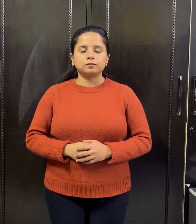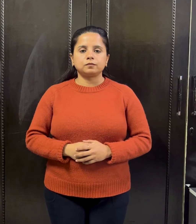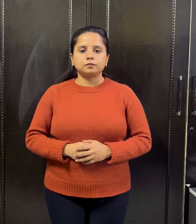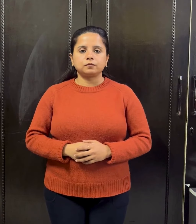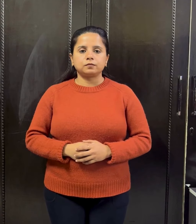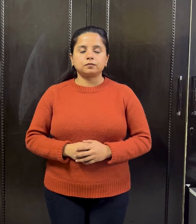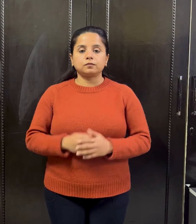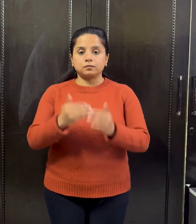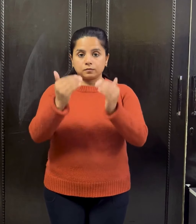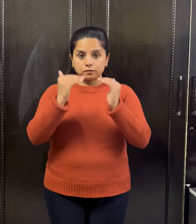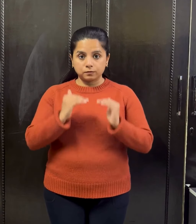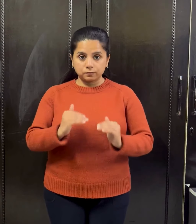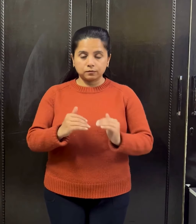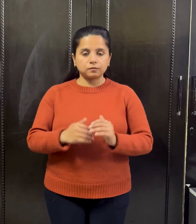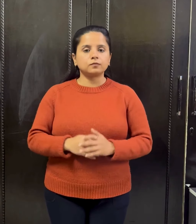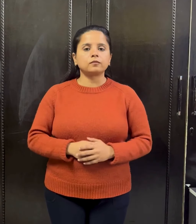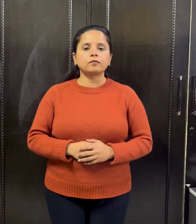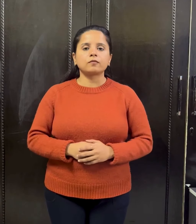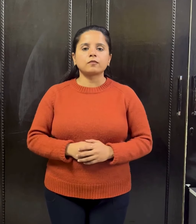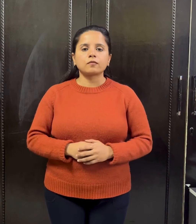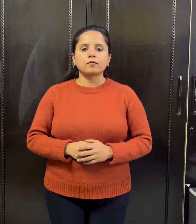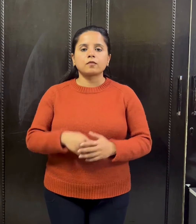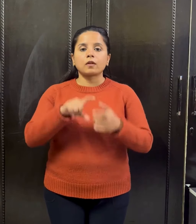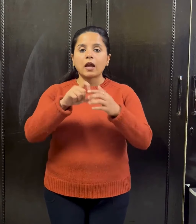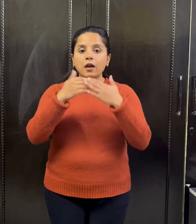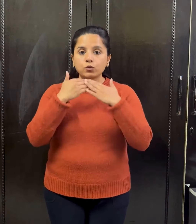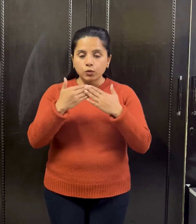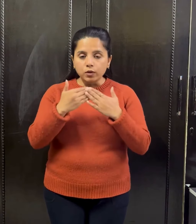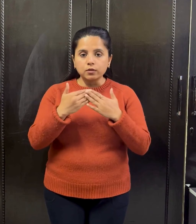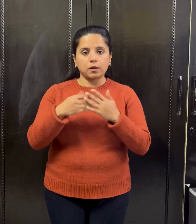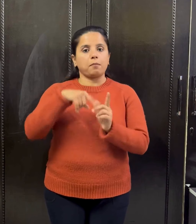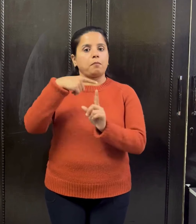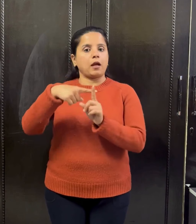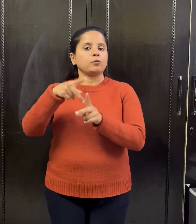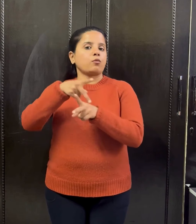दूसरा चरण है एजुकेशनल एंड प्रोफेशनल इंफॉर्मेशन।